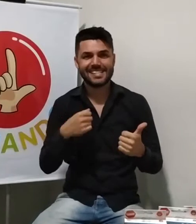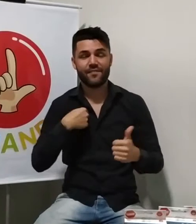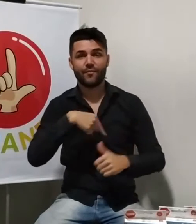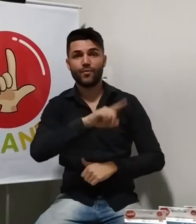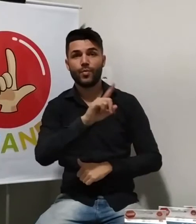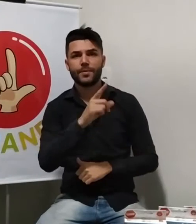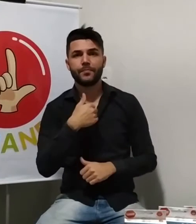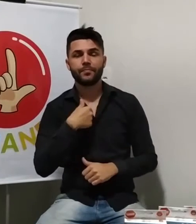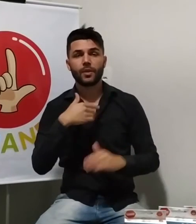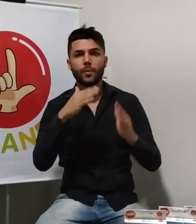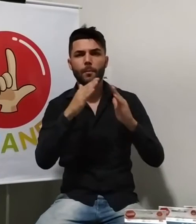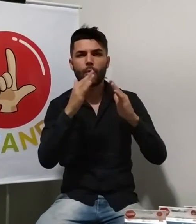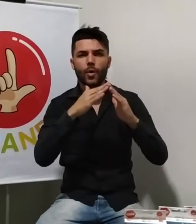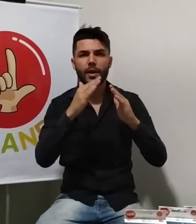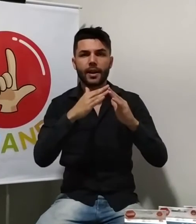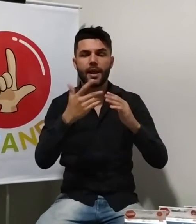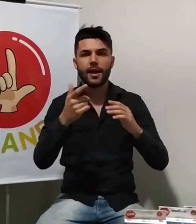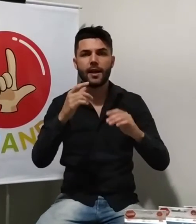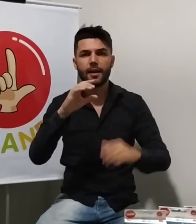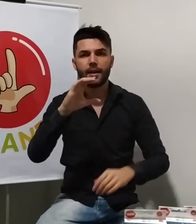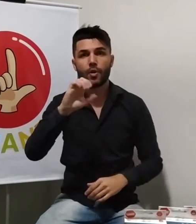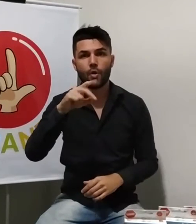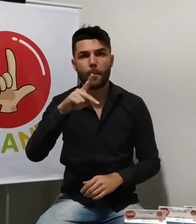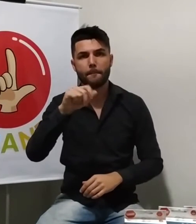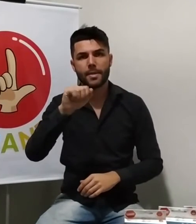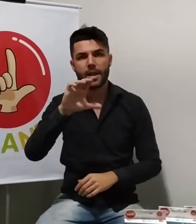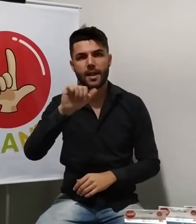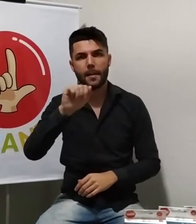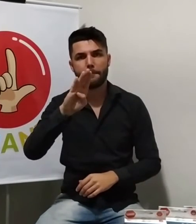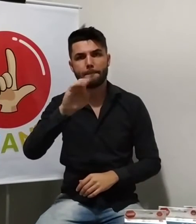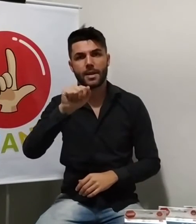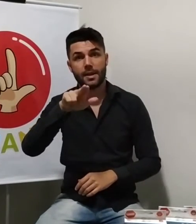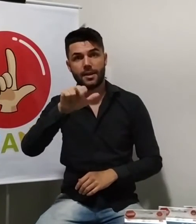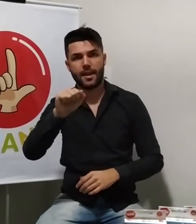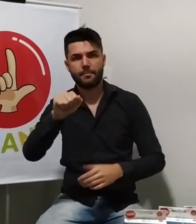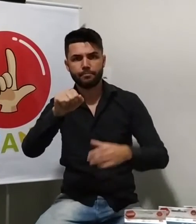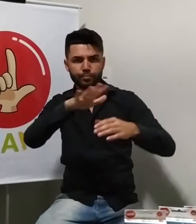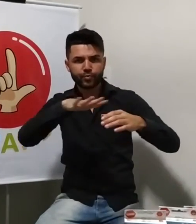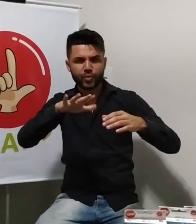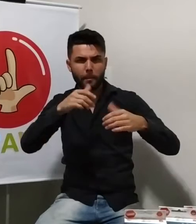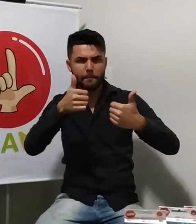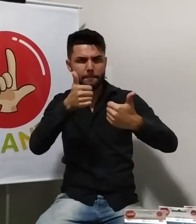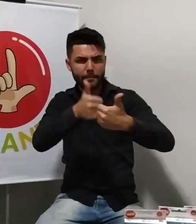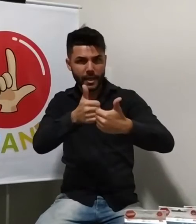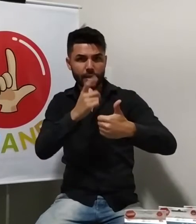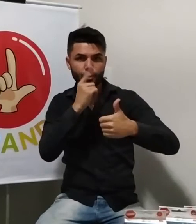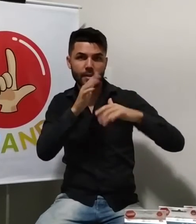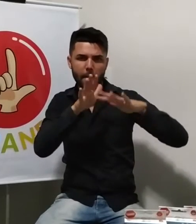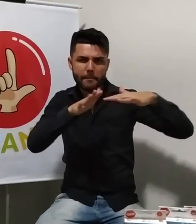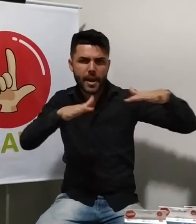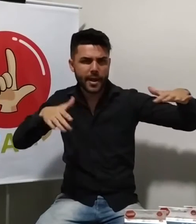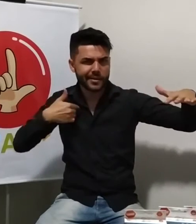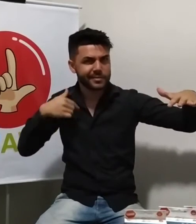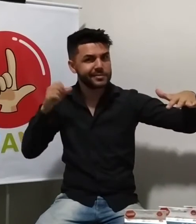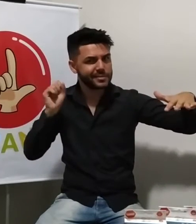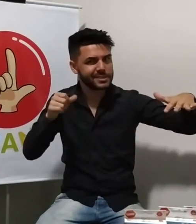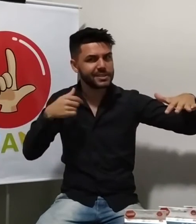assaltado. Mas eu acredito que era muito pelo jeito que eu devia estar vestido, sabe, Flávio? Como é que você tava vestido? Me conta aí. Eu acho que eu dobrei a minha calça pra entrar na